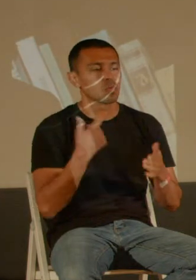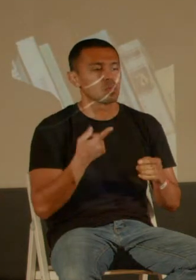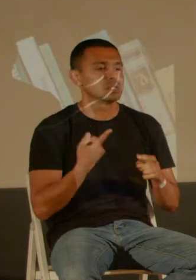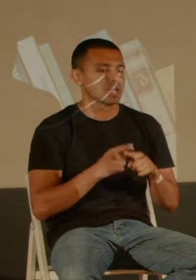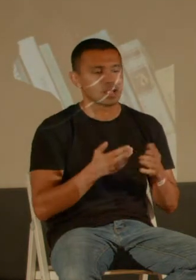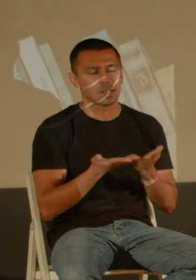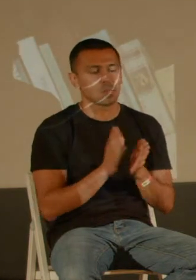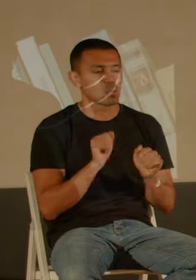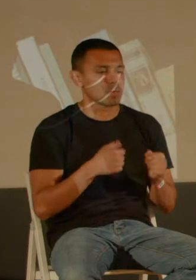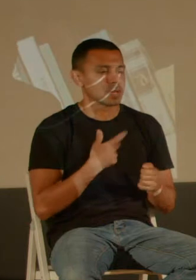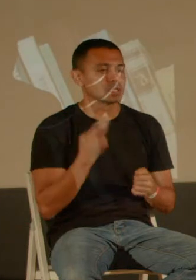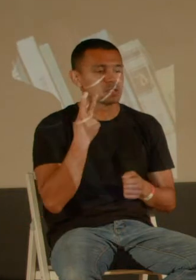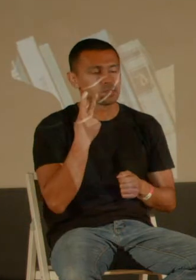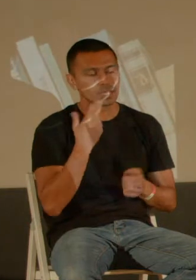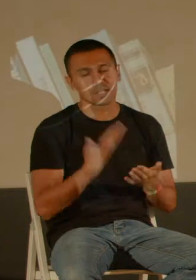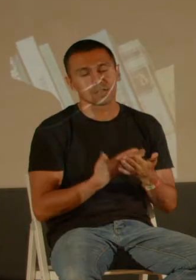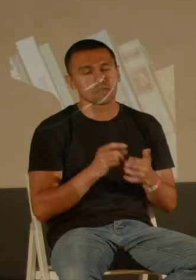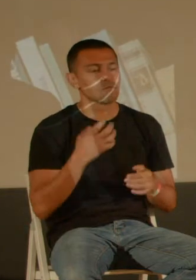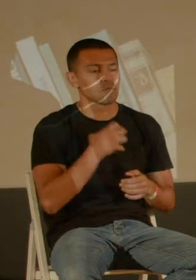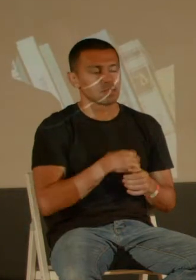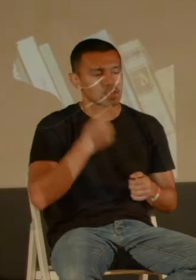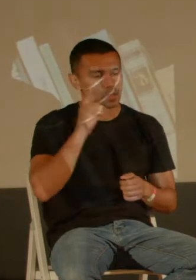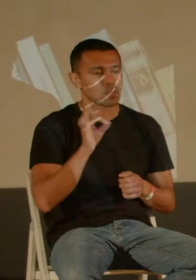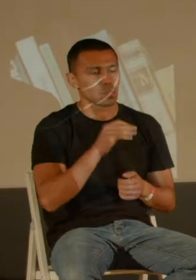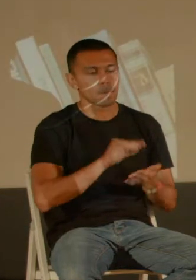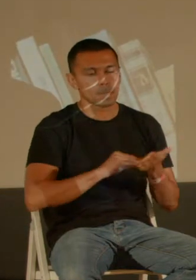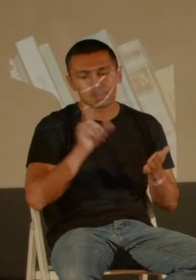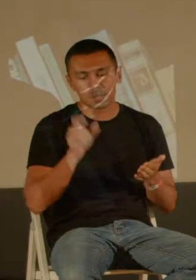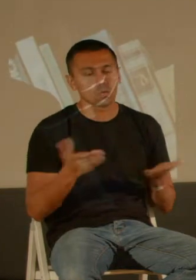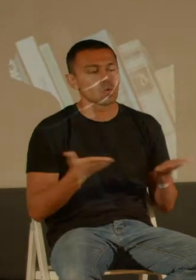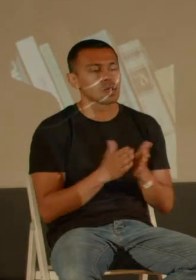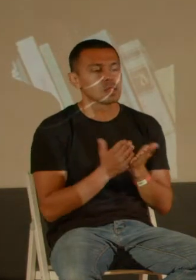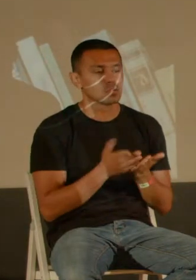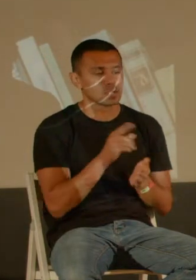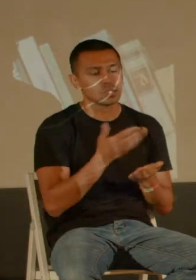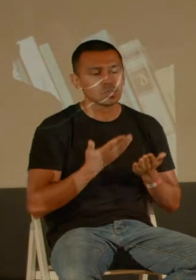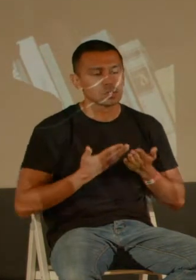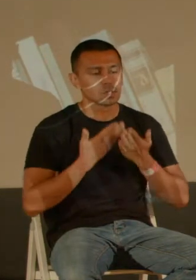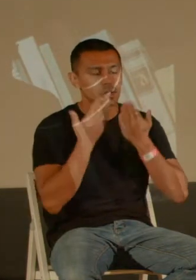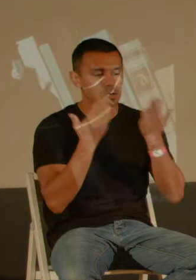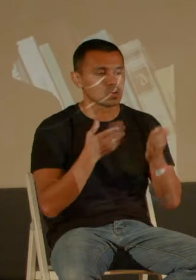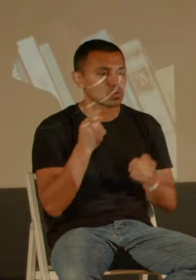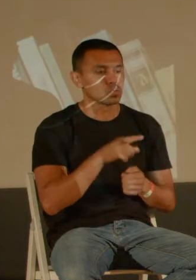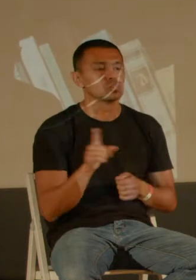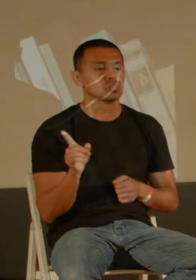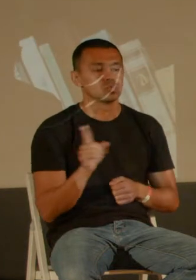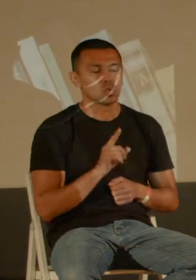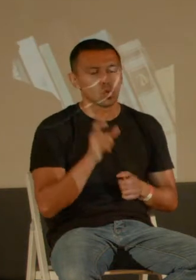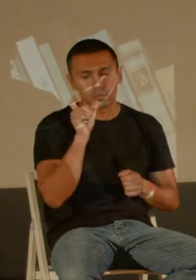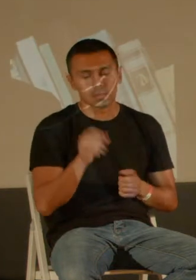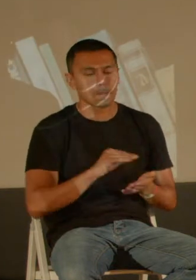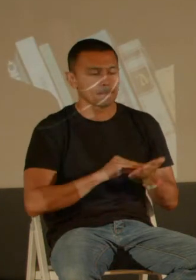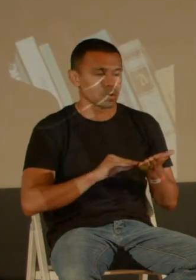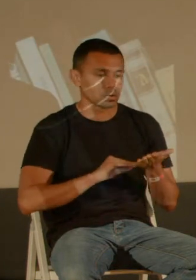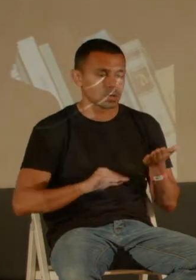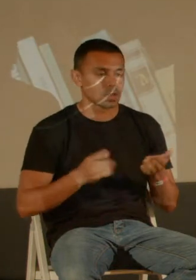книжки. Так, важливо. Мені завжди здається, що важливо знати про письменника, чию книжку ти читаєш, тому що людина